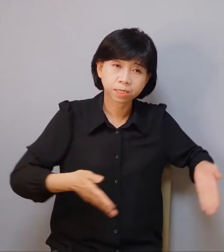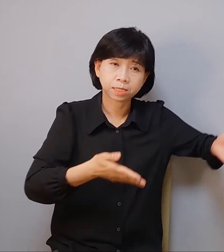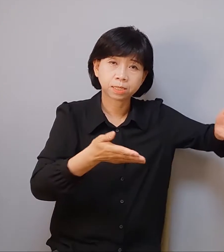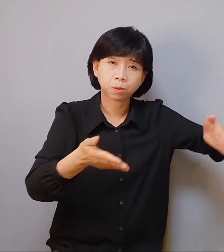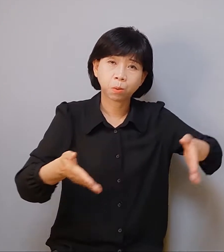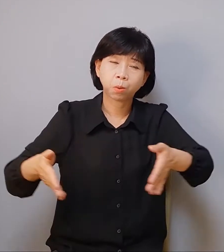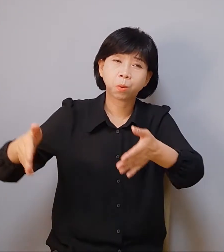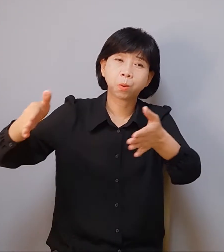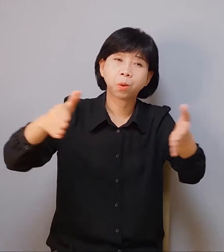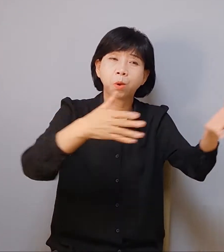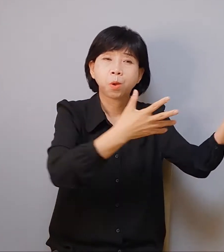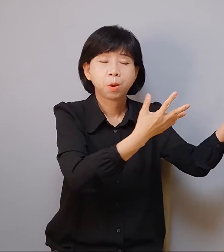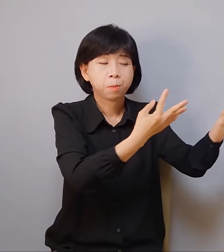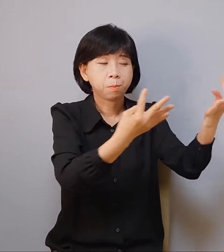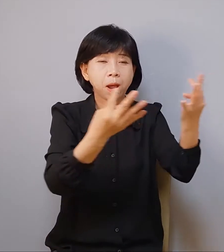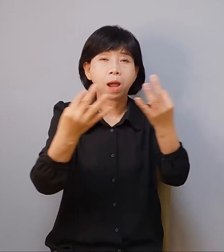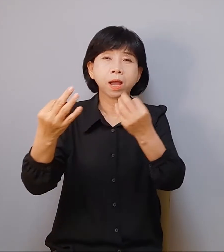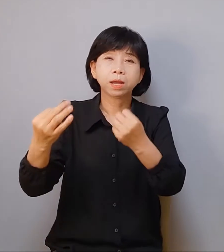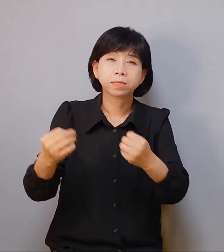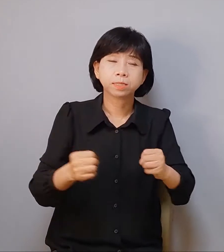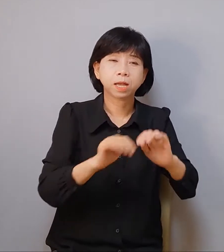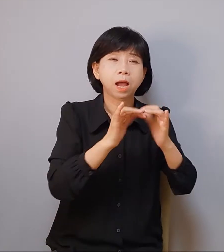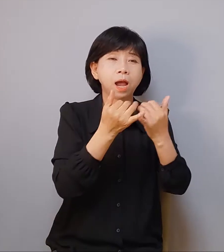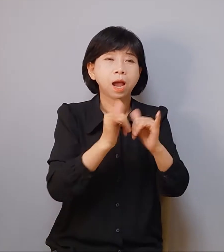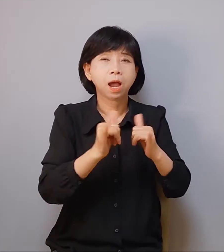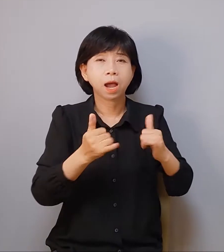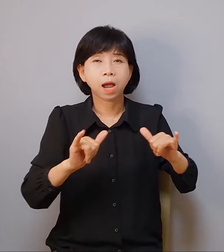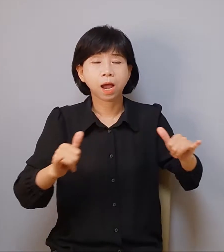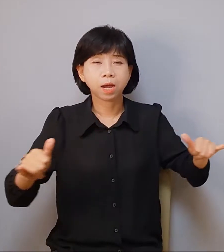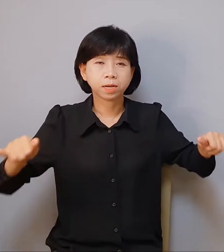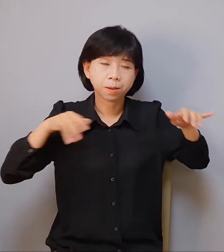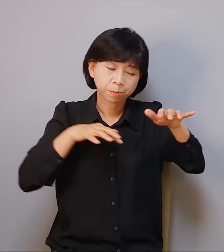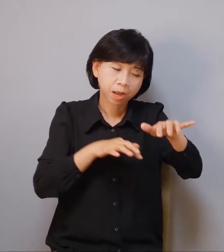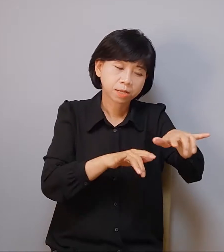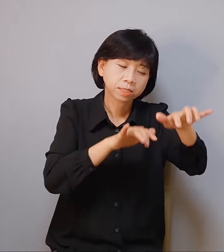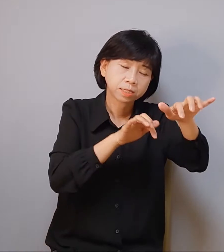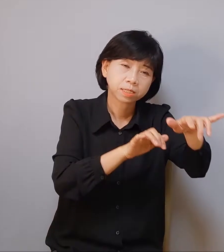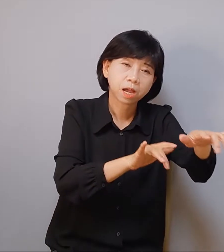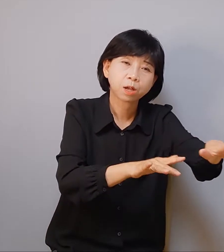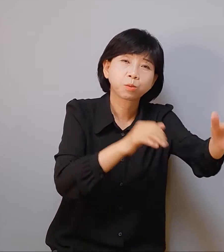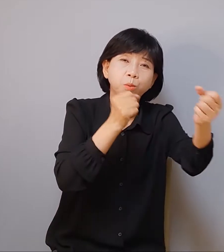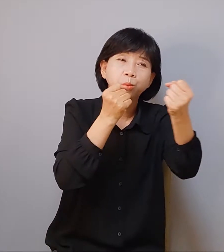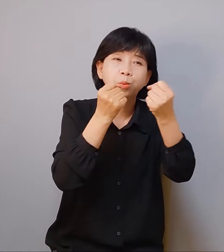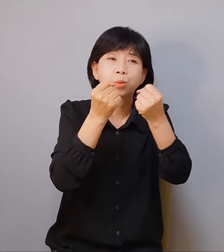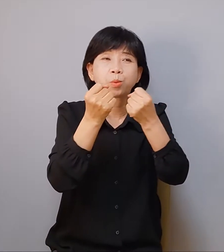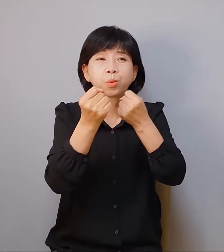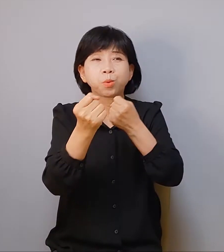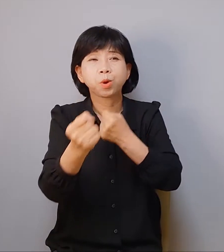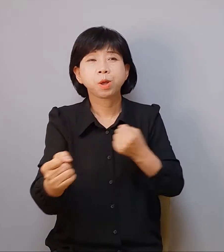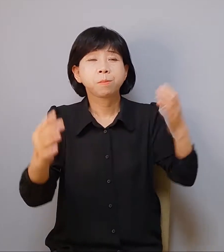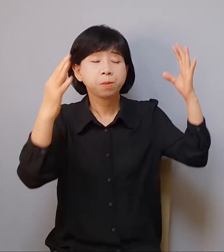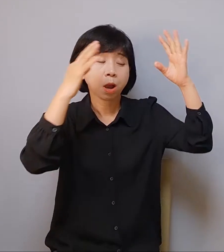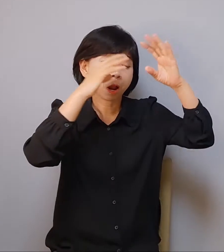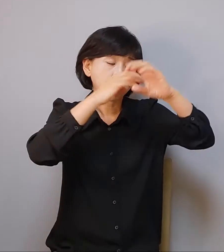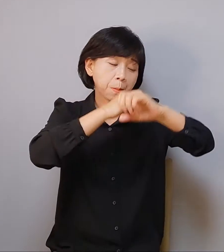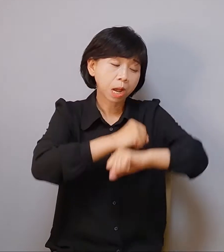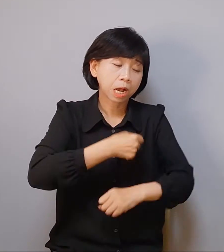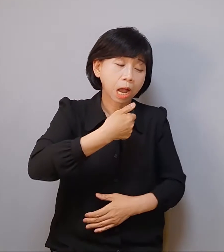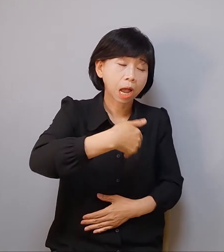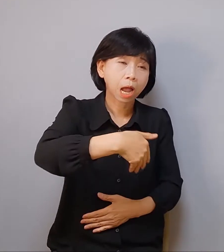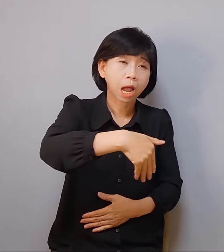넓은 길로 많은 사람 갈지라도